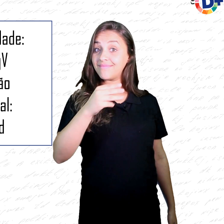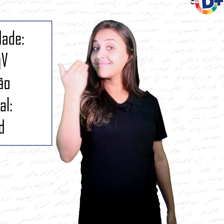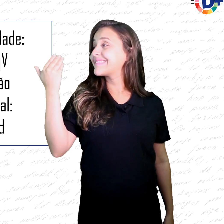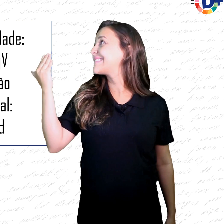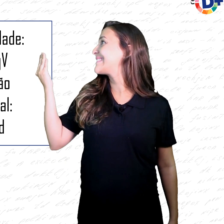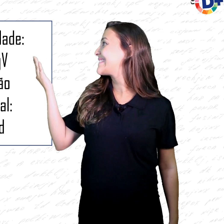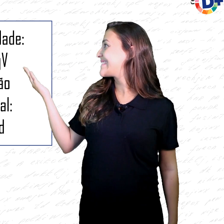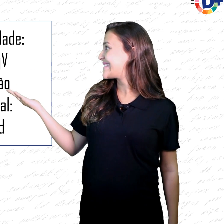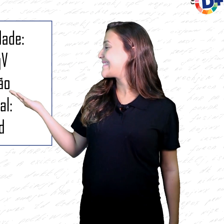acesse